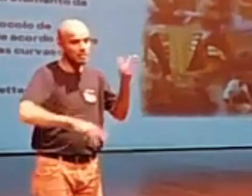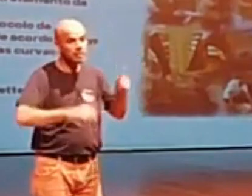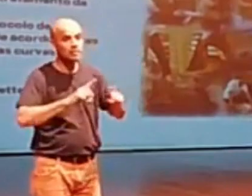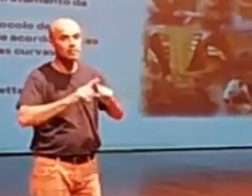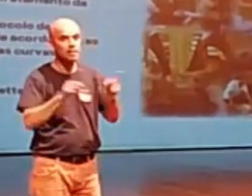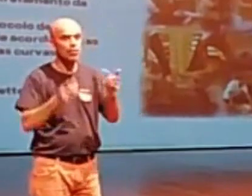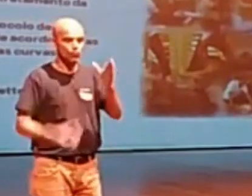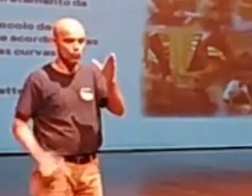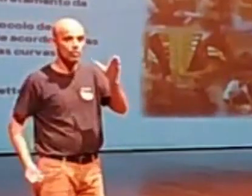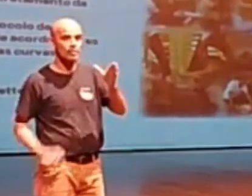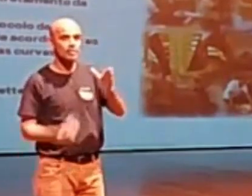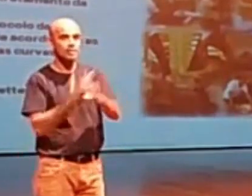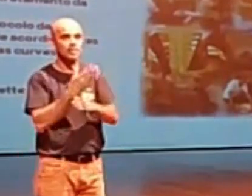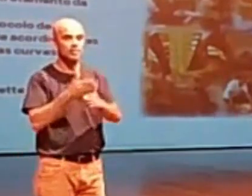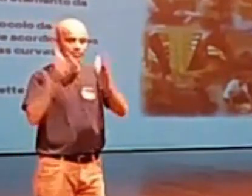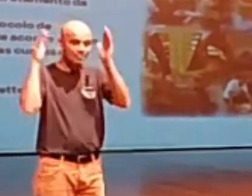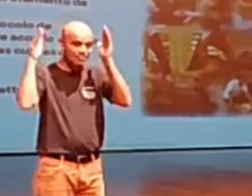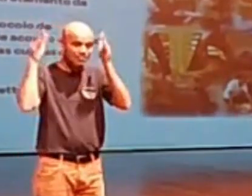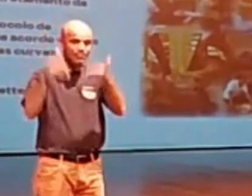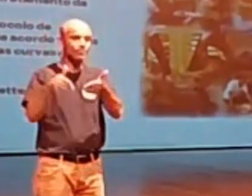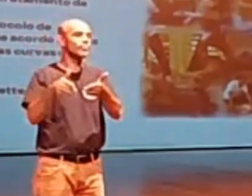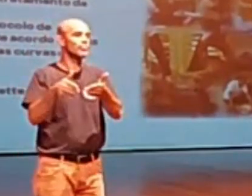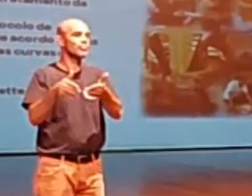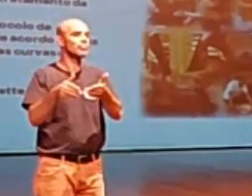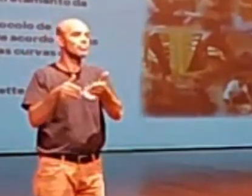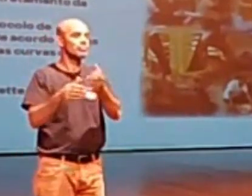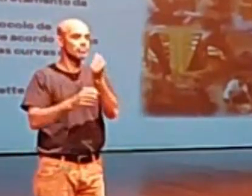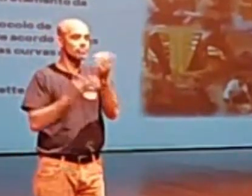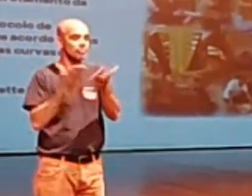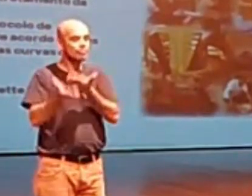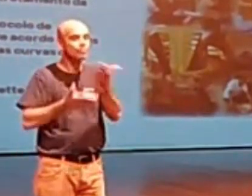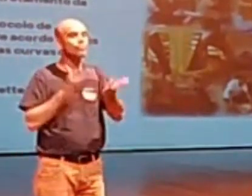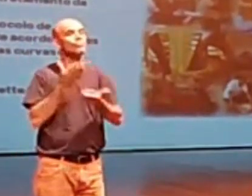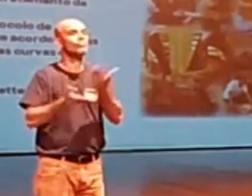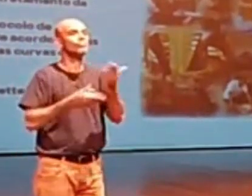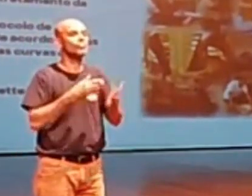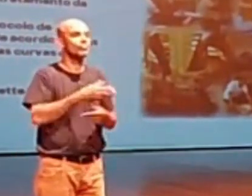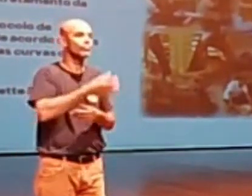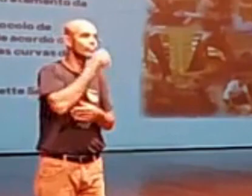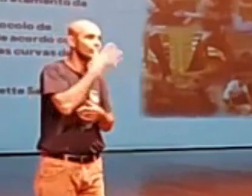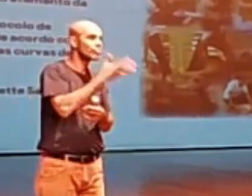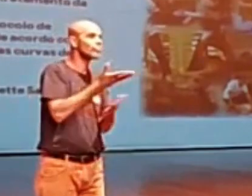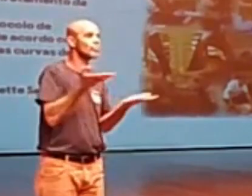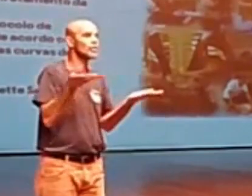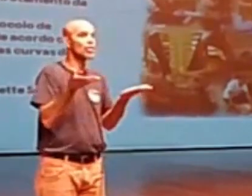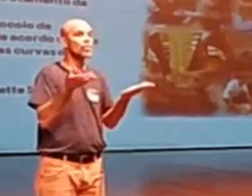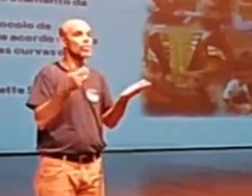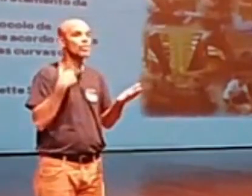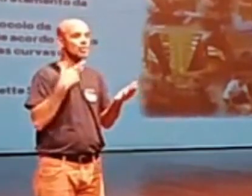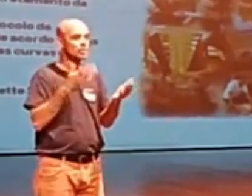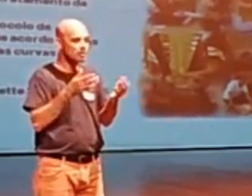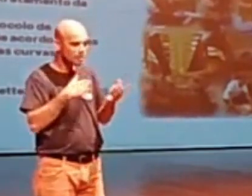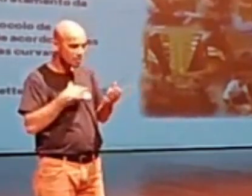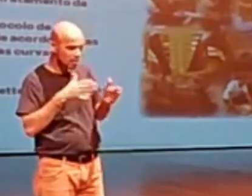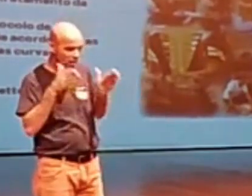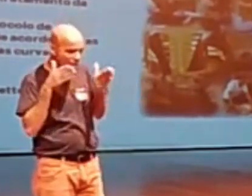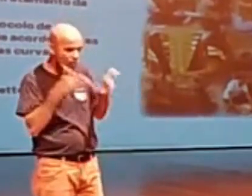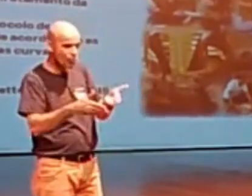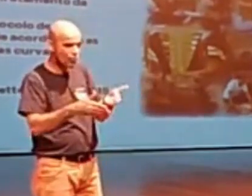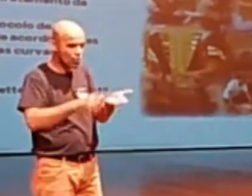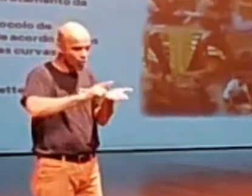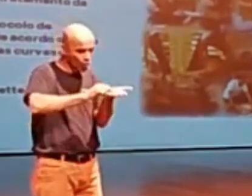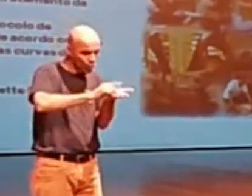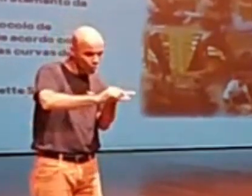criados especificamente para isso. E hoje, que bom que eles já contam com um embasamento científico que